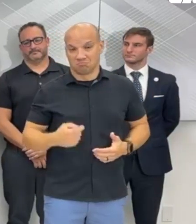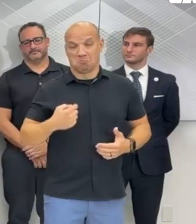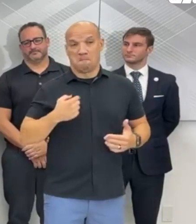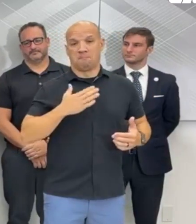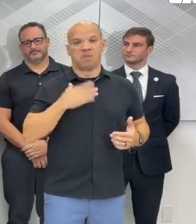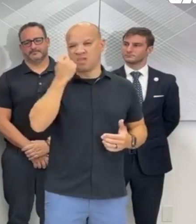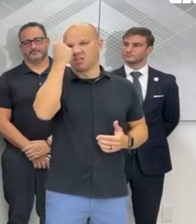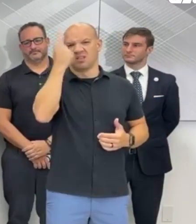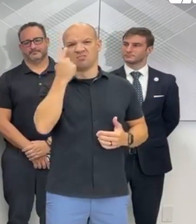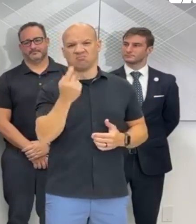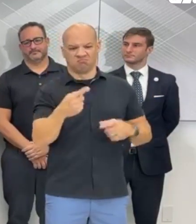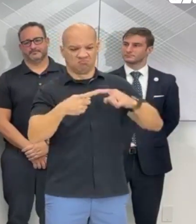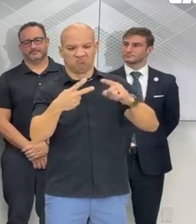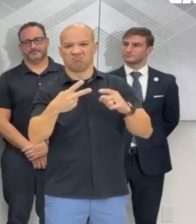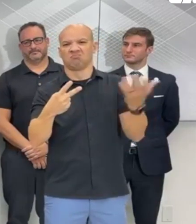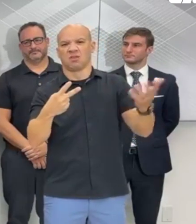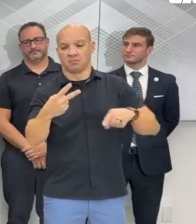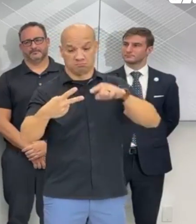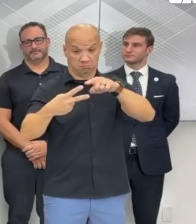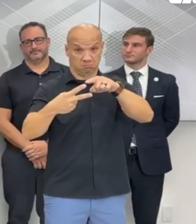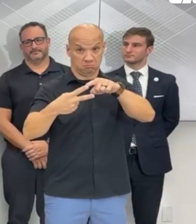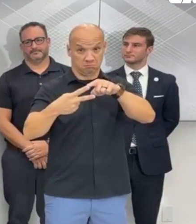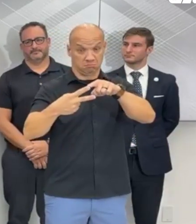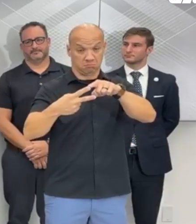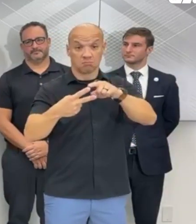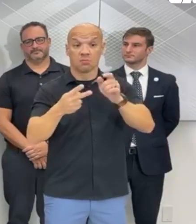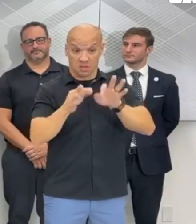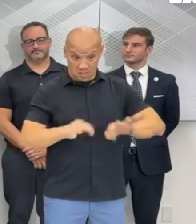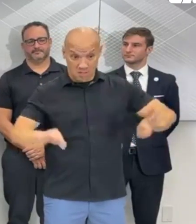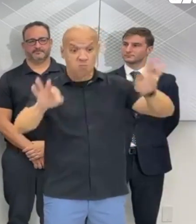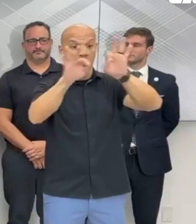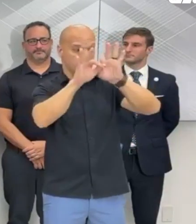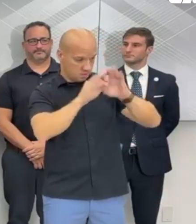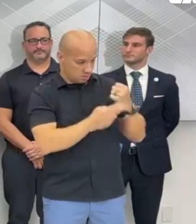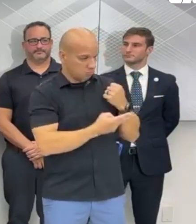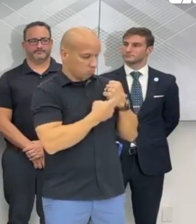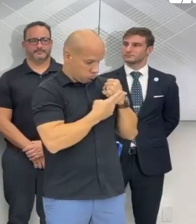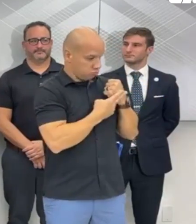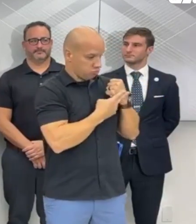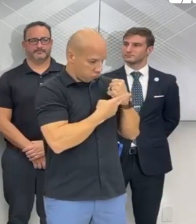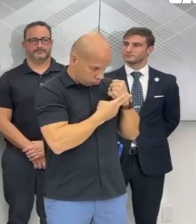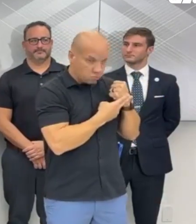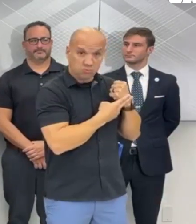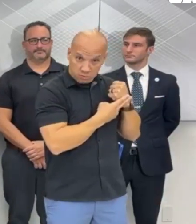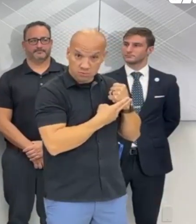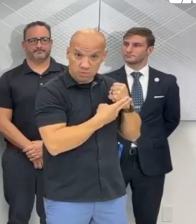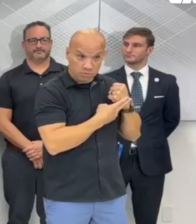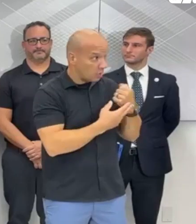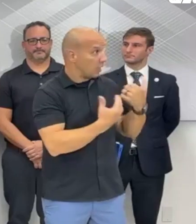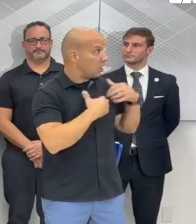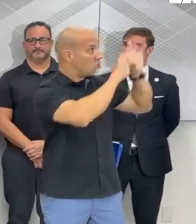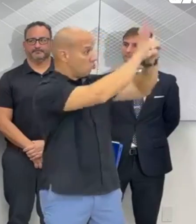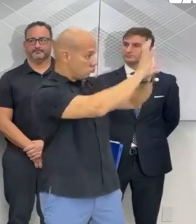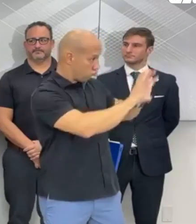cosas. O no queremos darnos cuenta de que es importante que podamos tener alguna necesidad y no tenemos una alacena